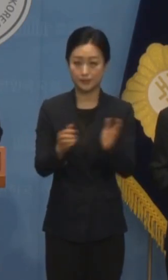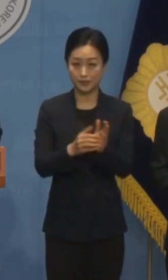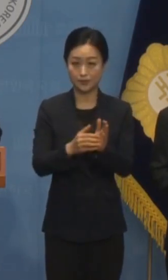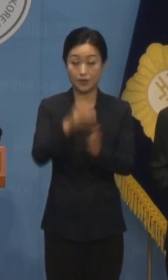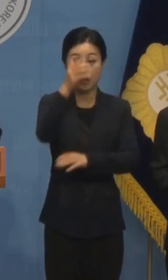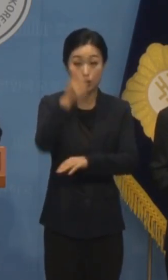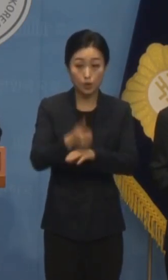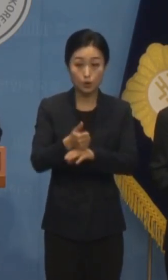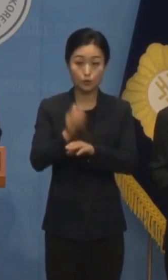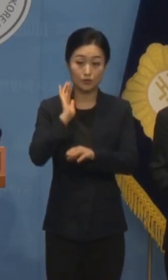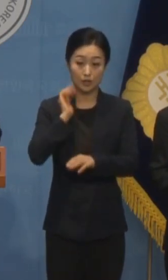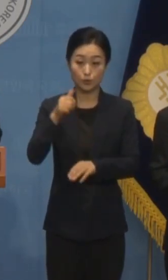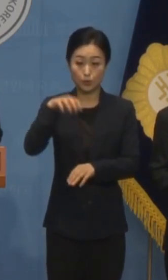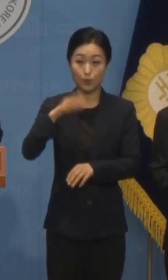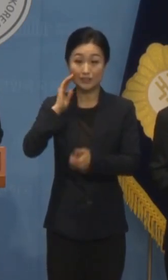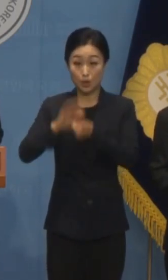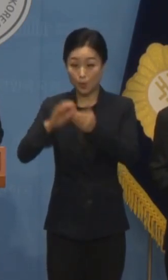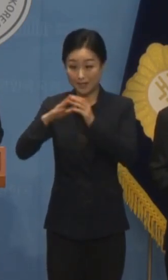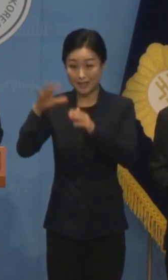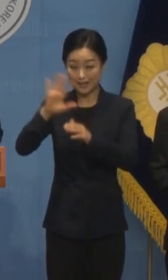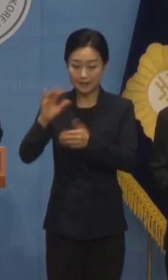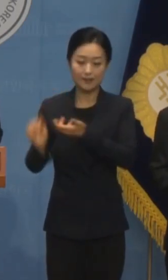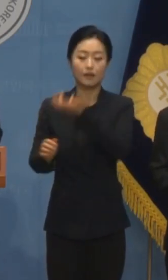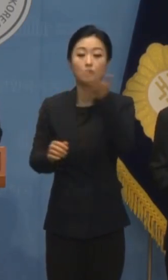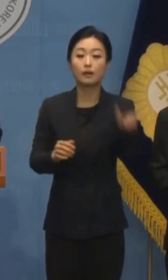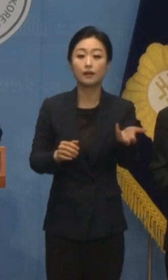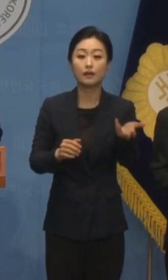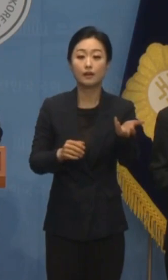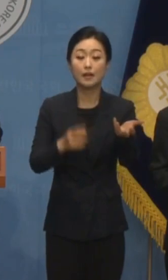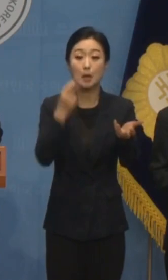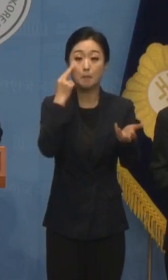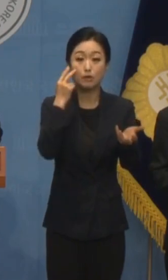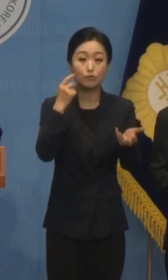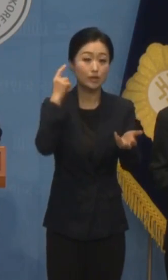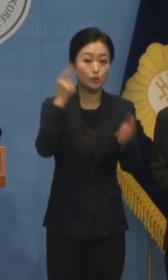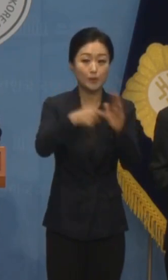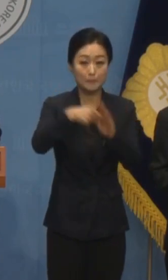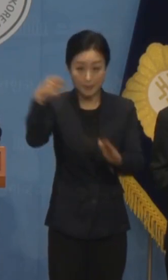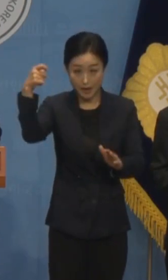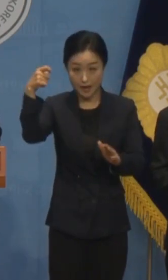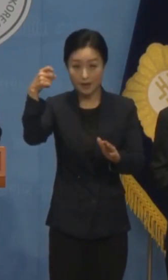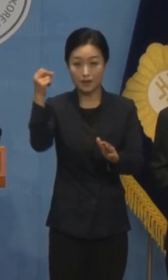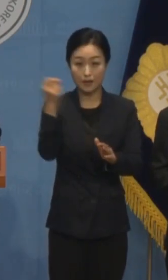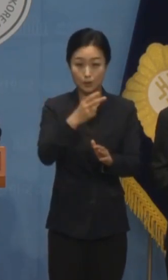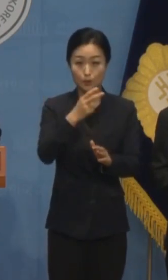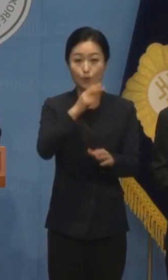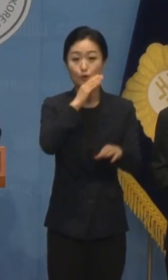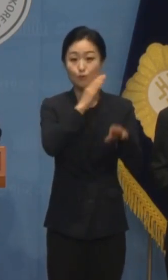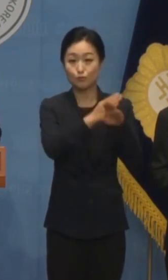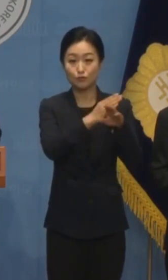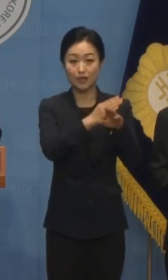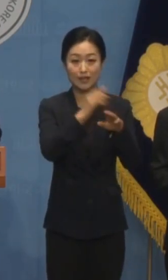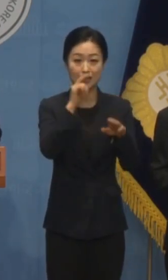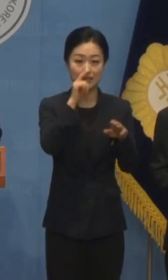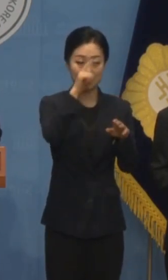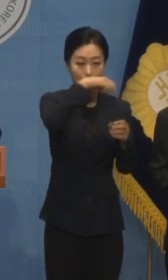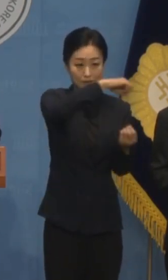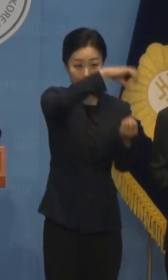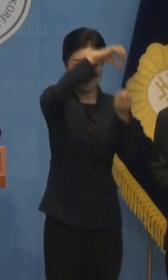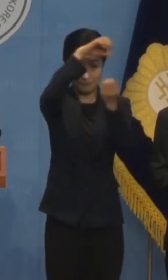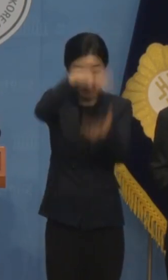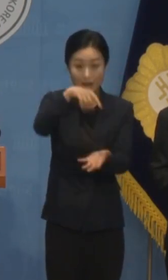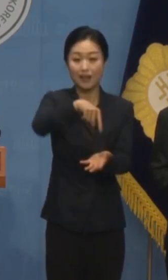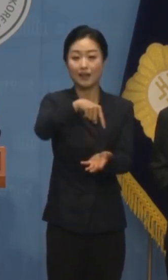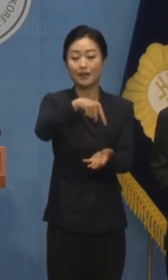결국 대통령실은 북한 무인기와 미군 도감청에 뚫리고 말았습니다. 김용현 후보자는 또 육군이